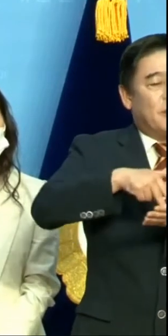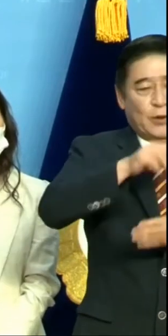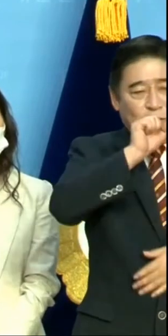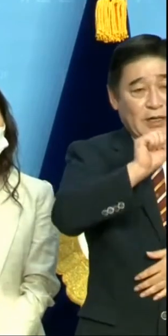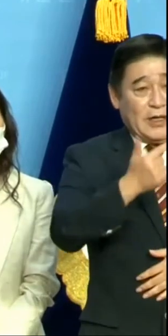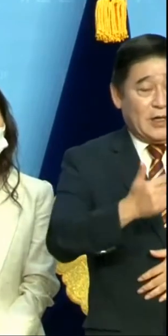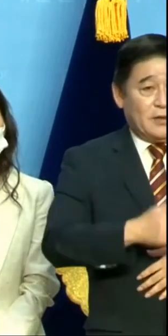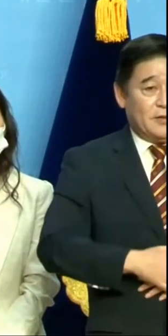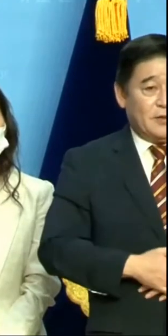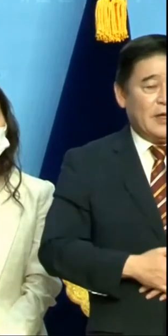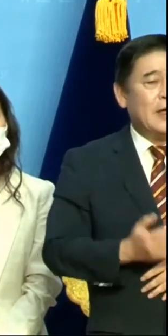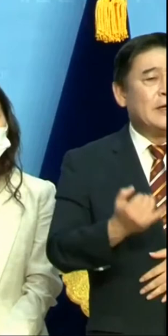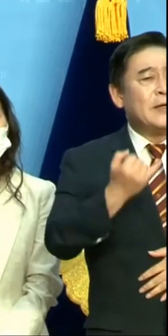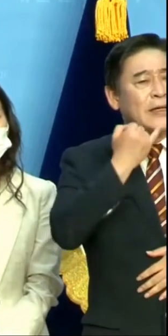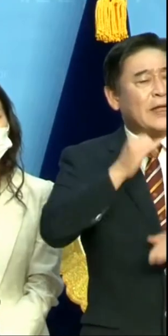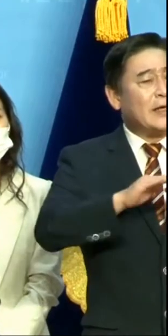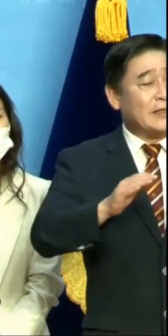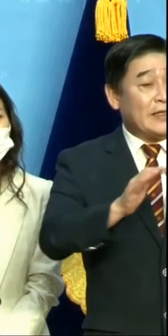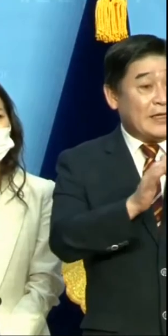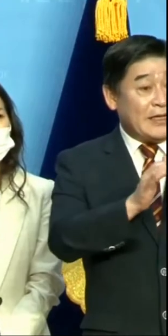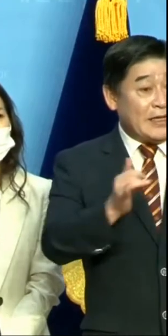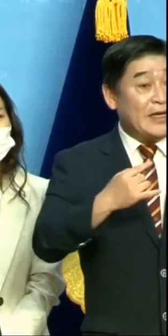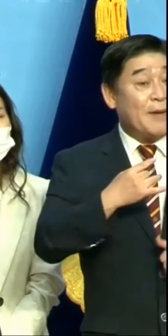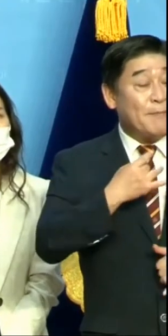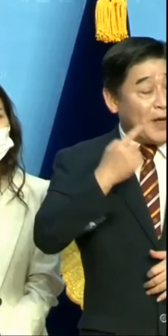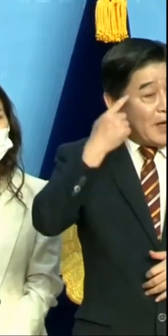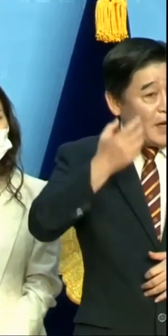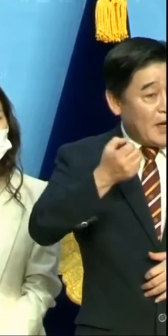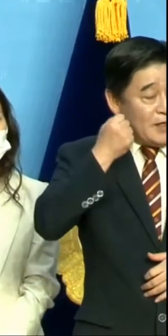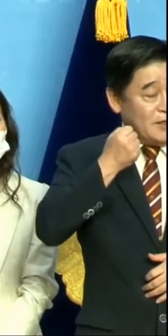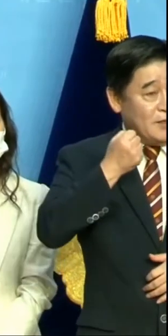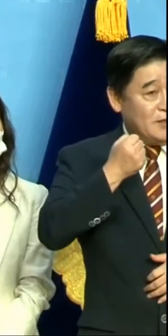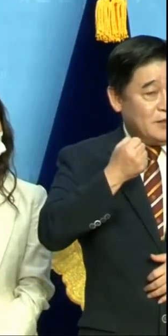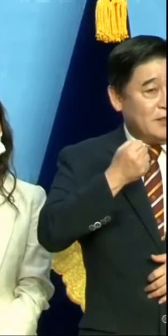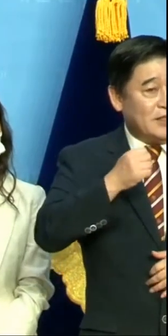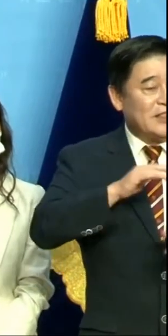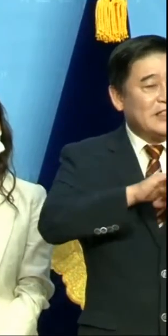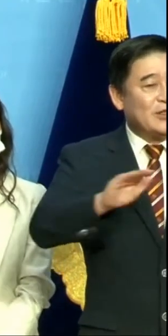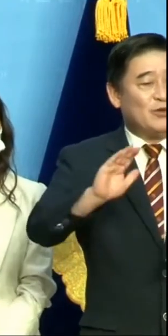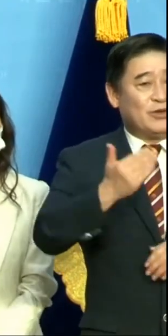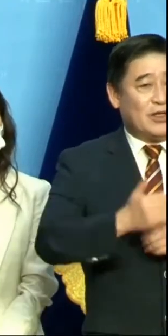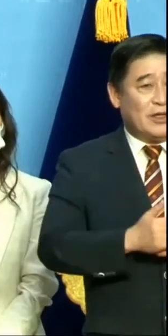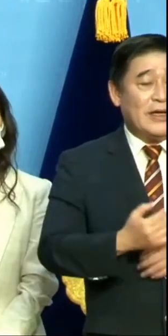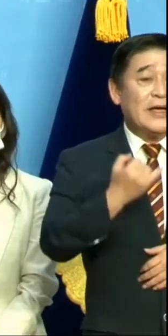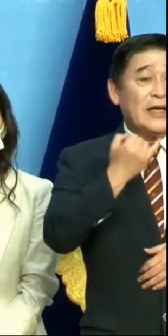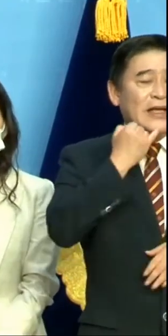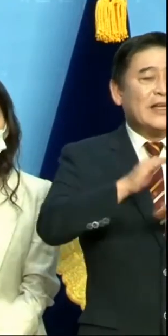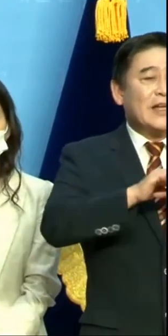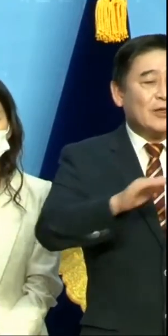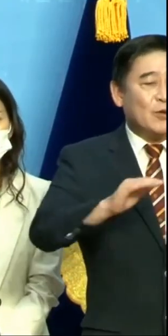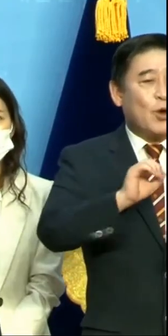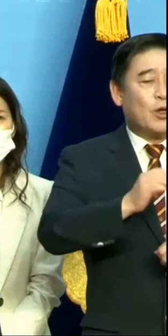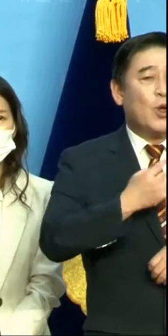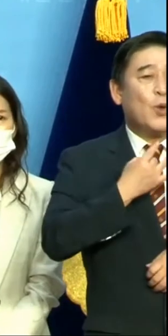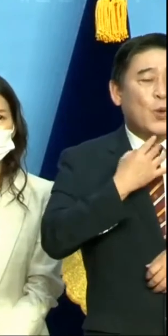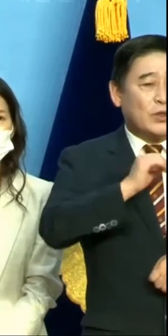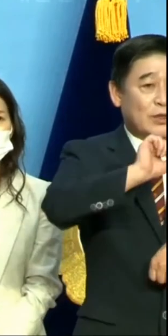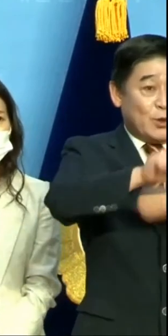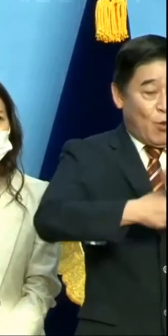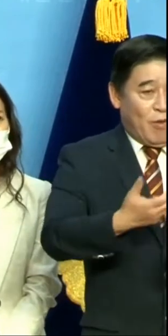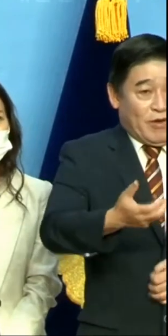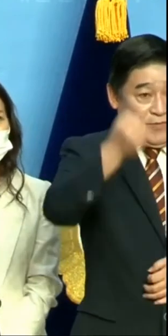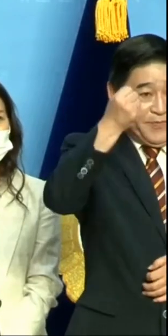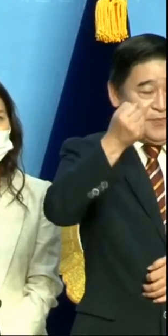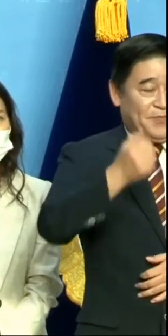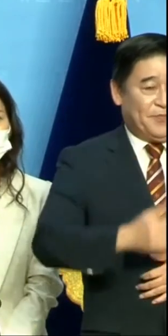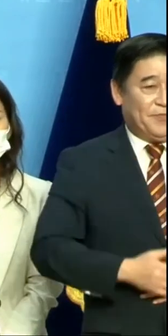괜찮아 미의 기준이 결코 인간의 두 눈 높이에 맞춰 져서는 안됩니다 괜찮은 매끼 주는 오롯이 동물들의 것이어야